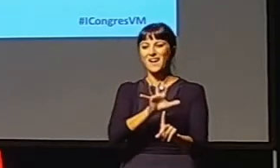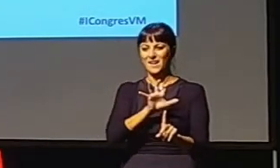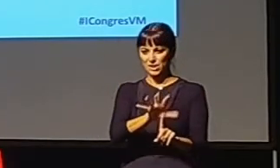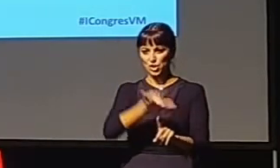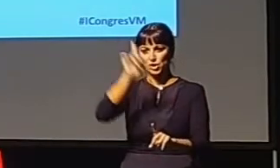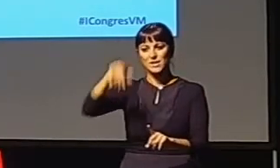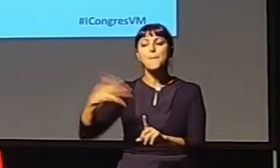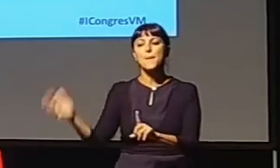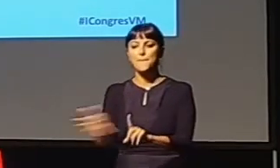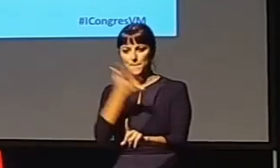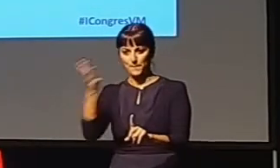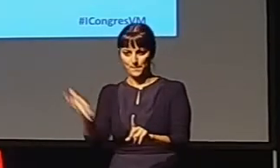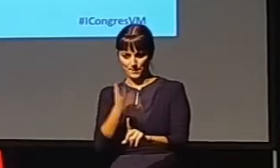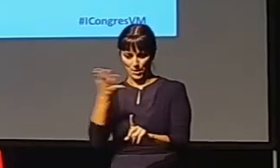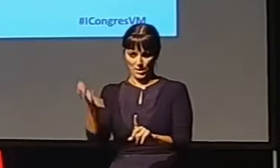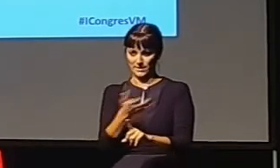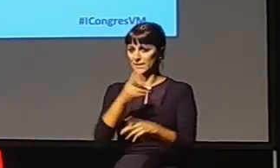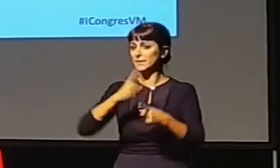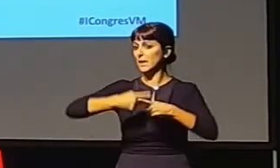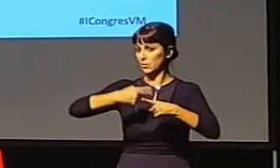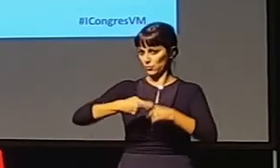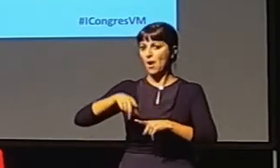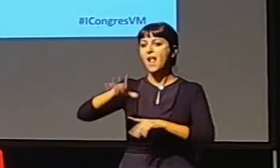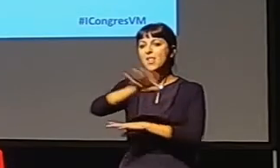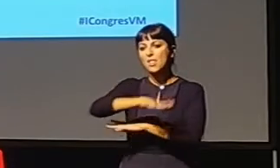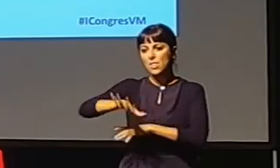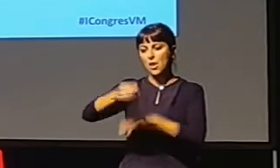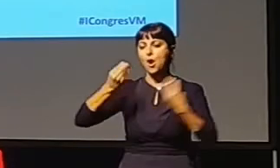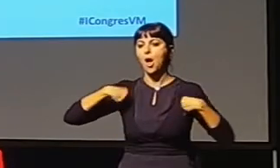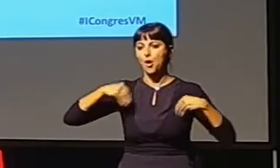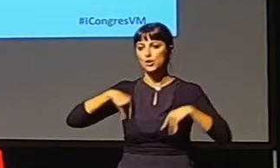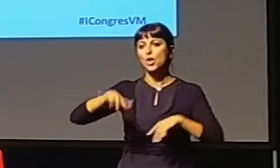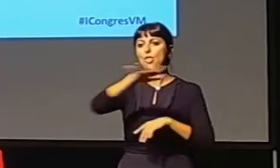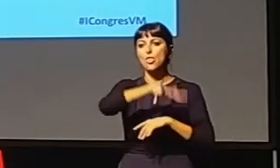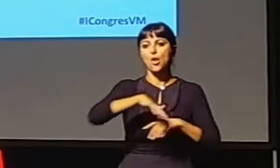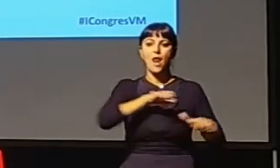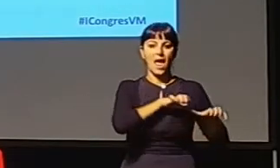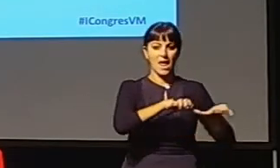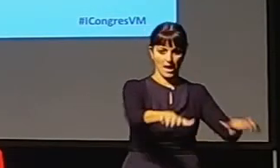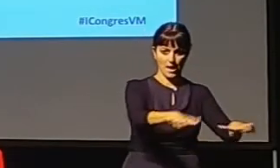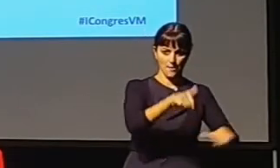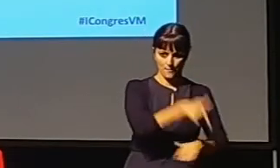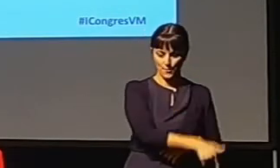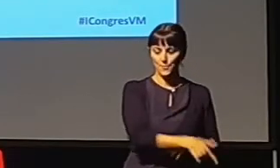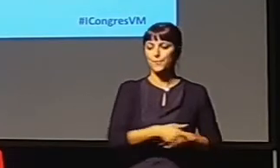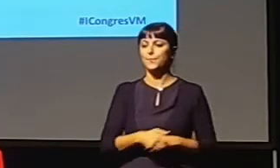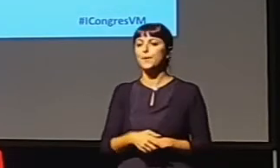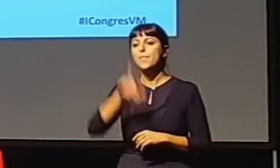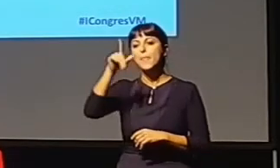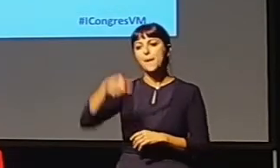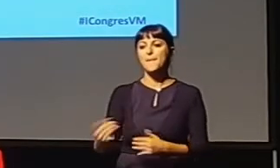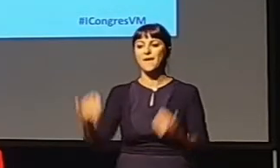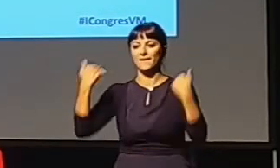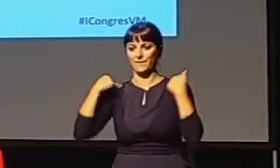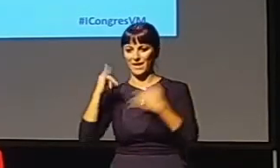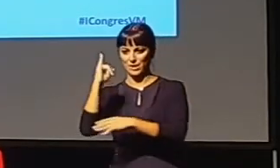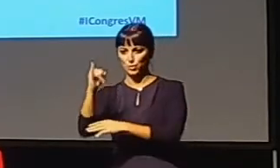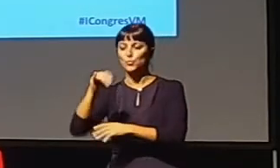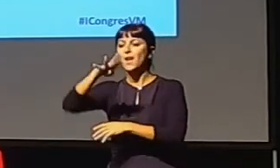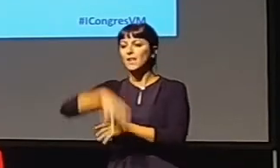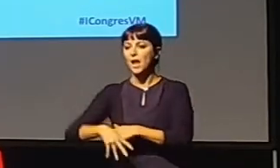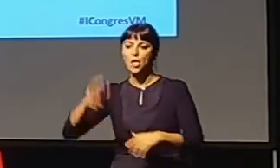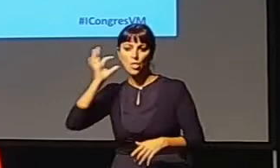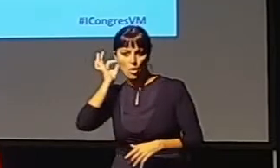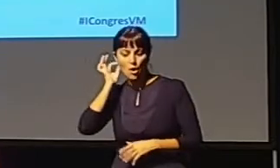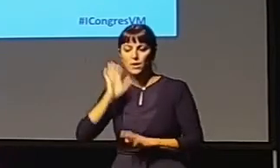violències sexuals en espais públics d'oci i festius de les Terres de l'Ebre, també a càrrec de l'Institut Català de les Dones, i